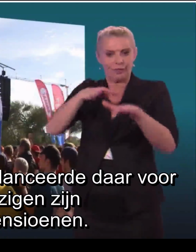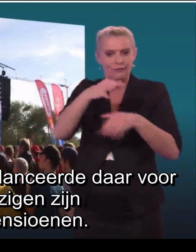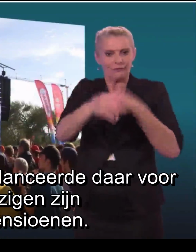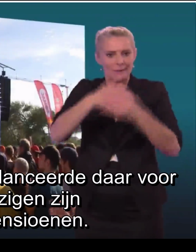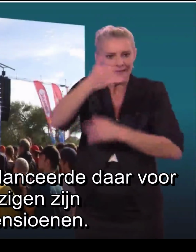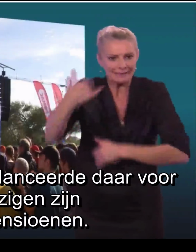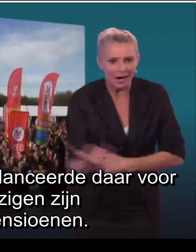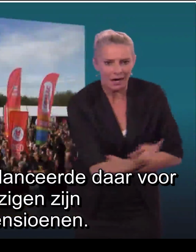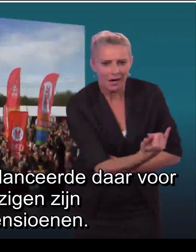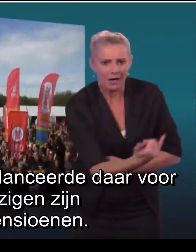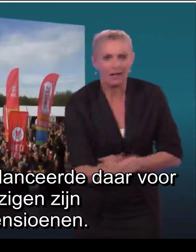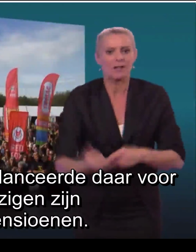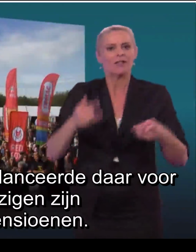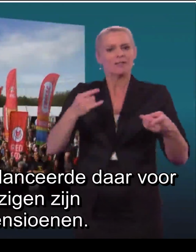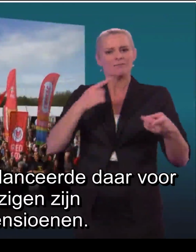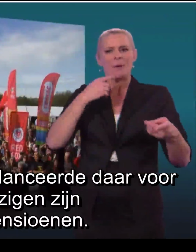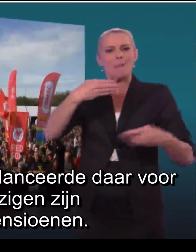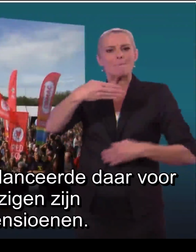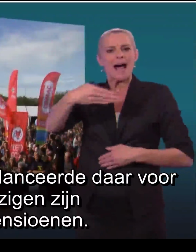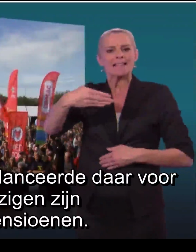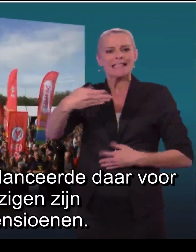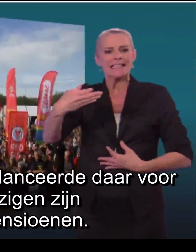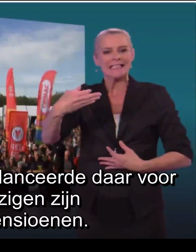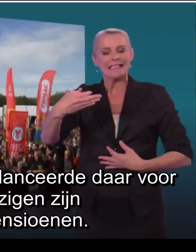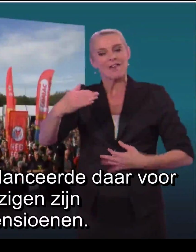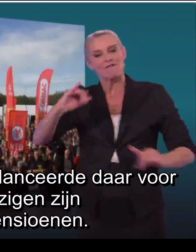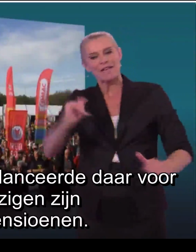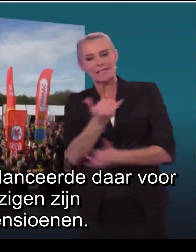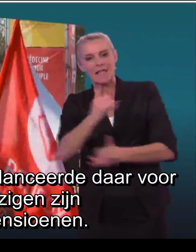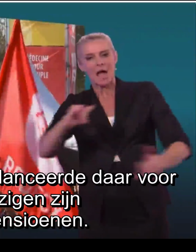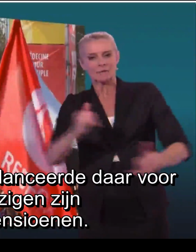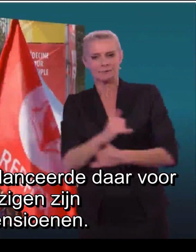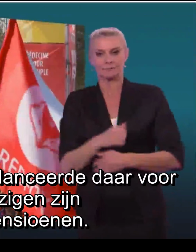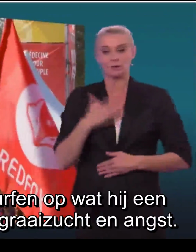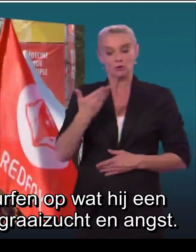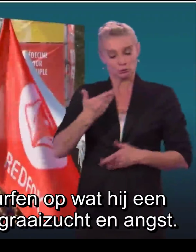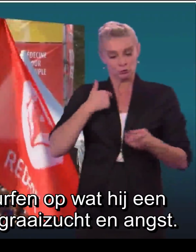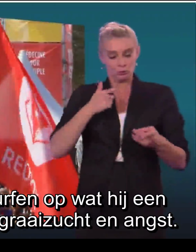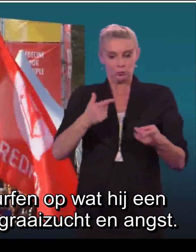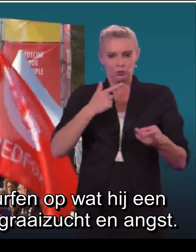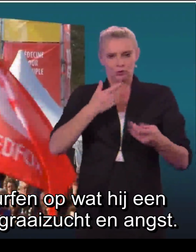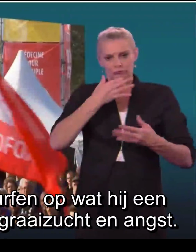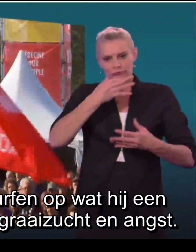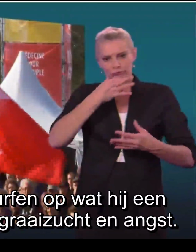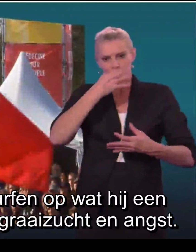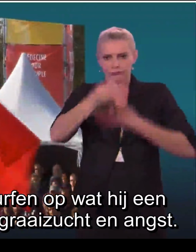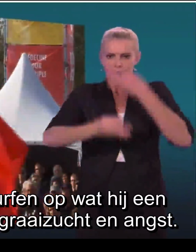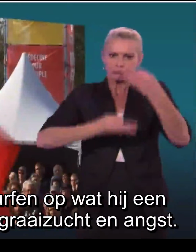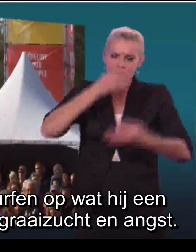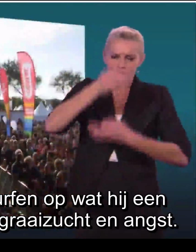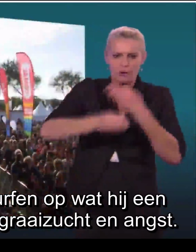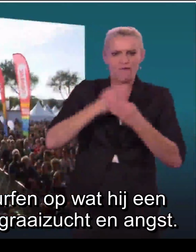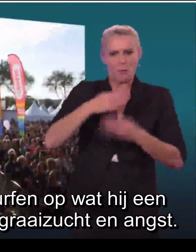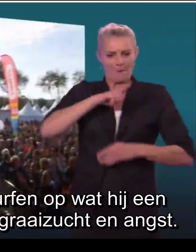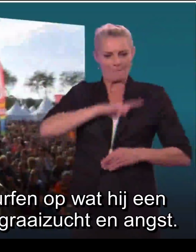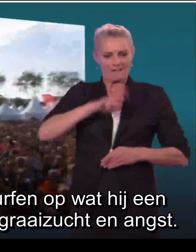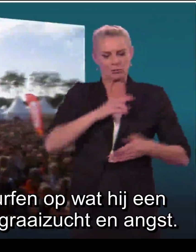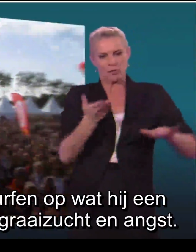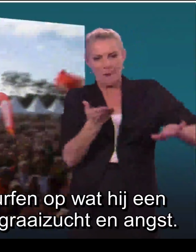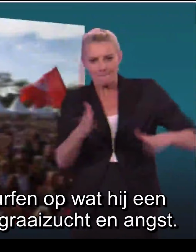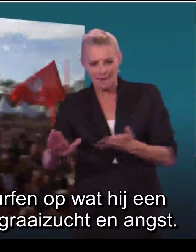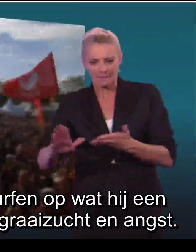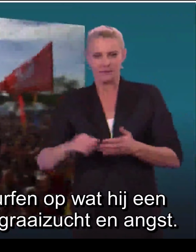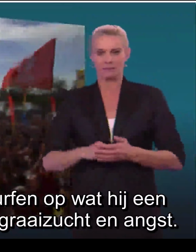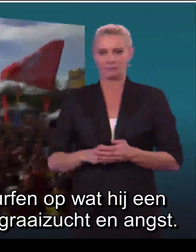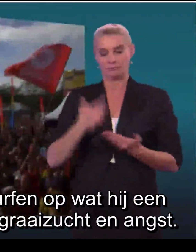Mertens lanceerde daar voor 12.000 aanwezigen zijn plan voor de pensioenen. Hij riep op om mee te surfen op wat hij een